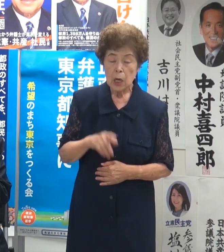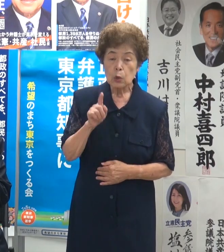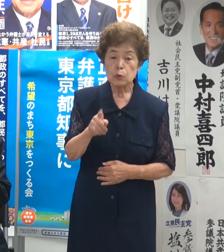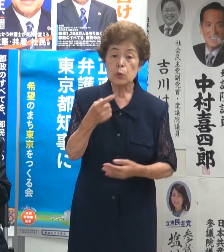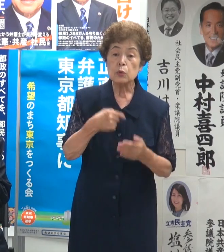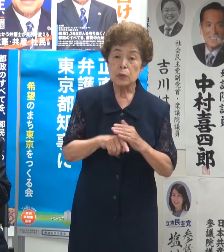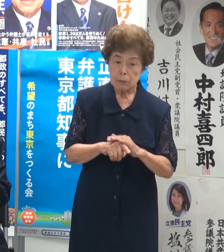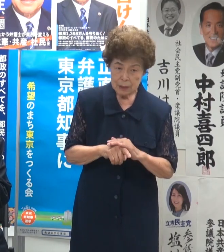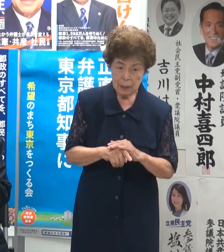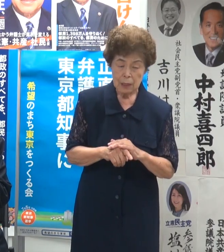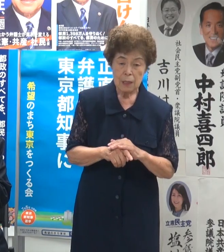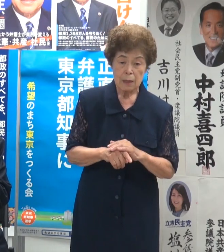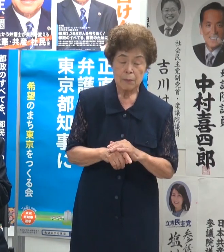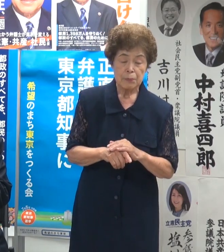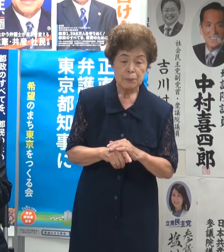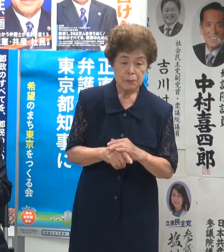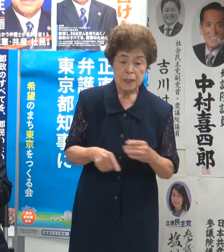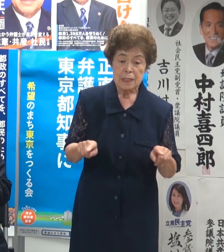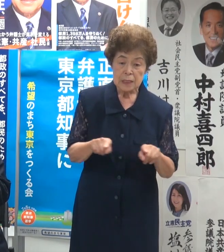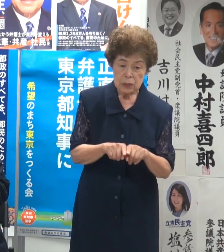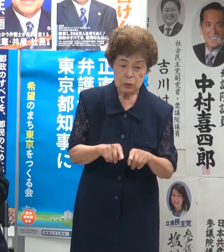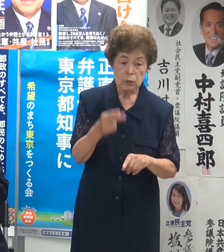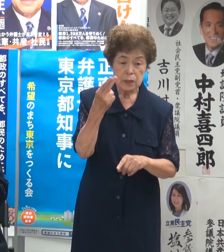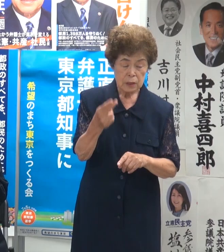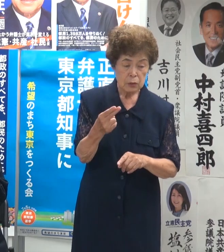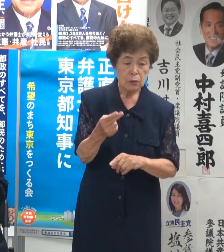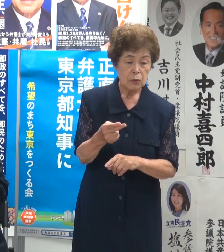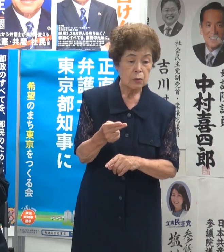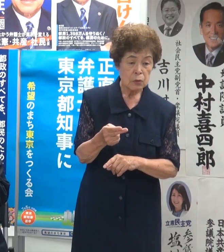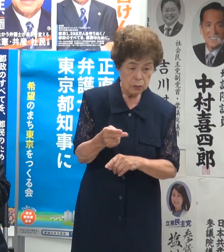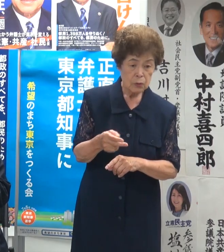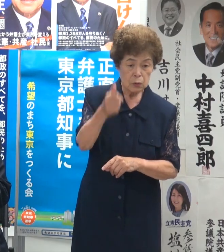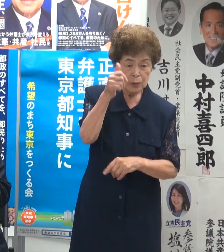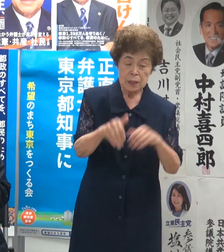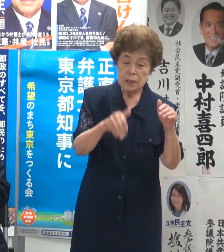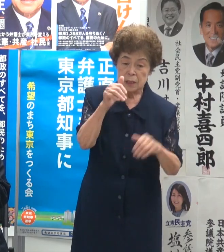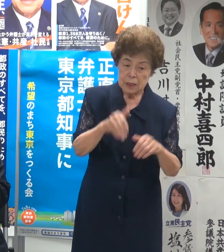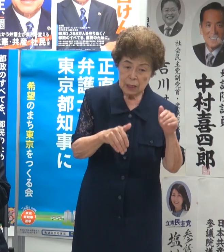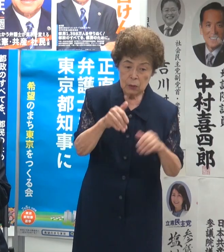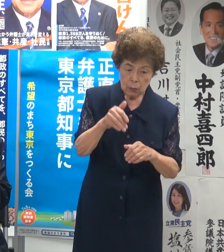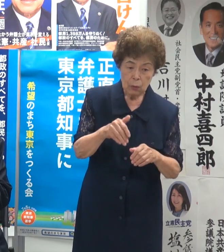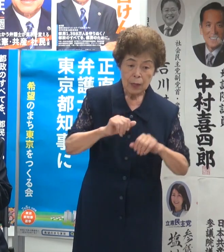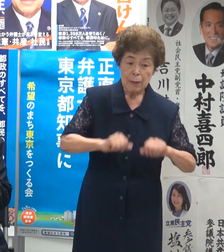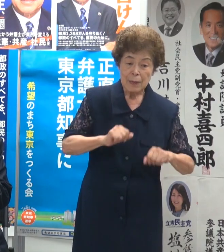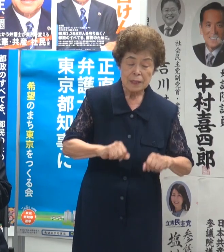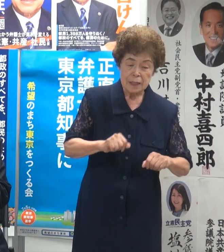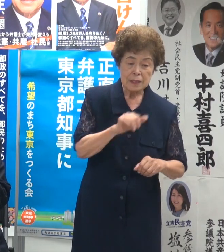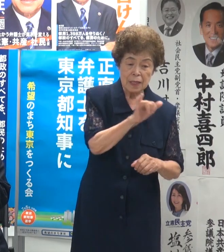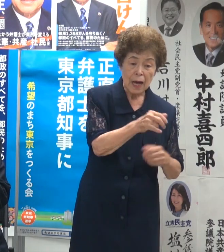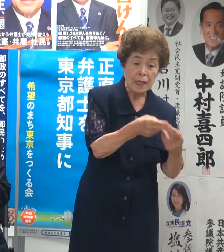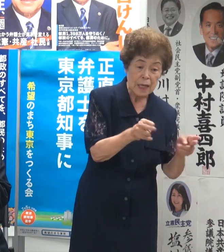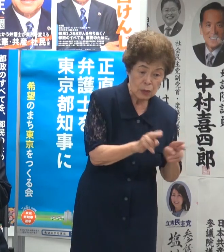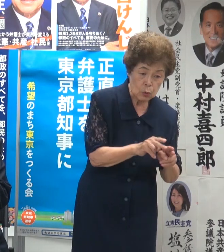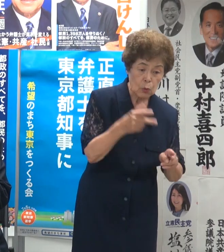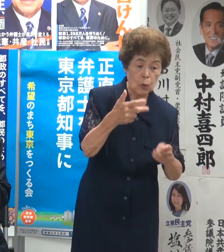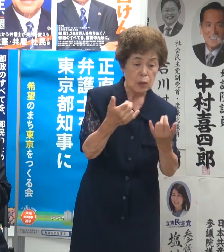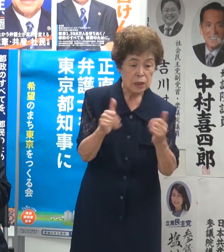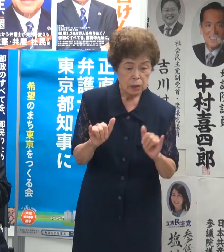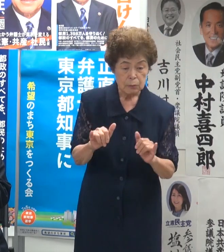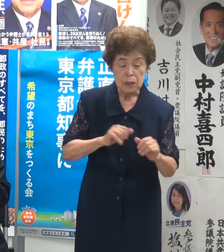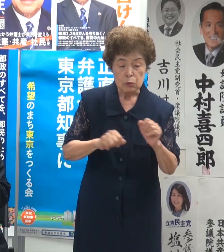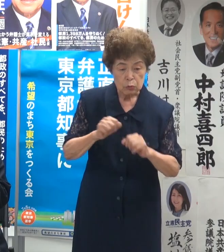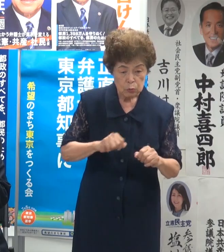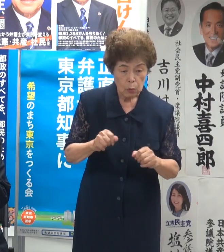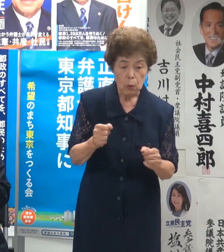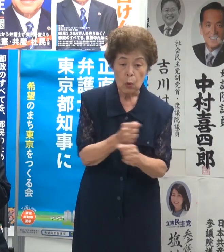味で一緒に都知事選を戦ってきたですね、野党の皆さんや市民運動、労